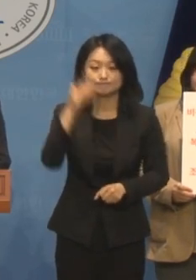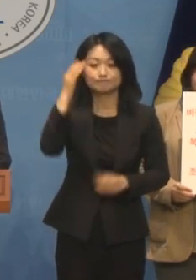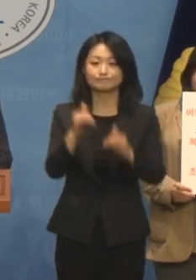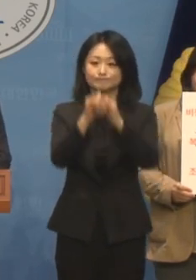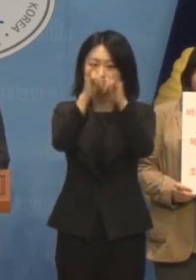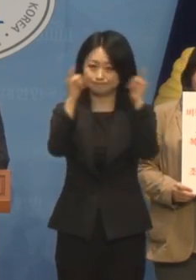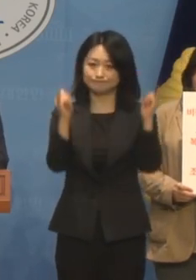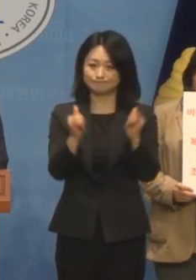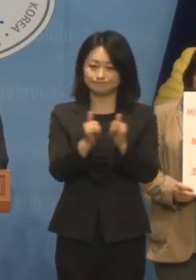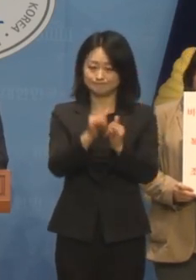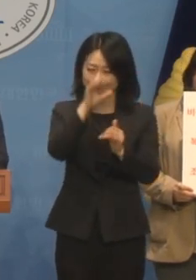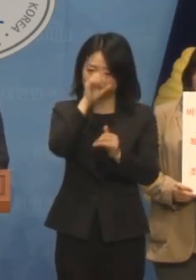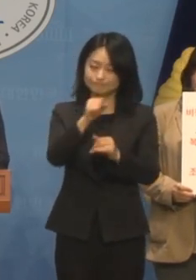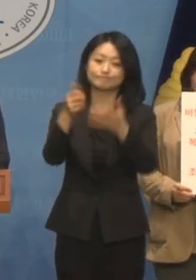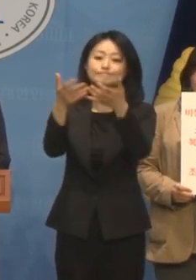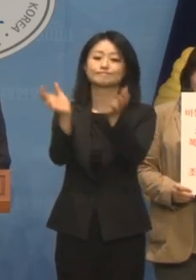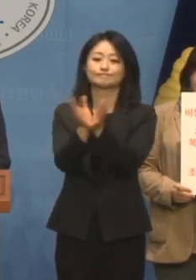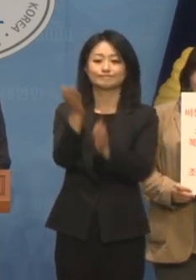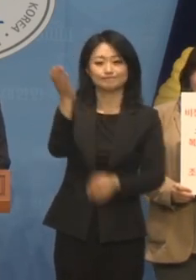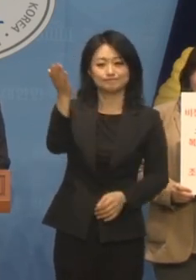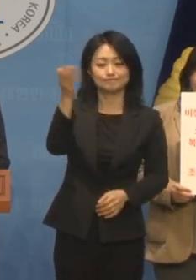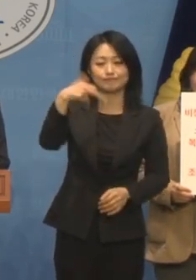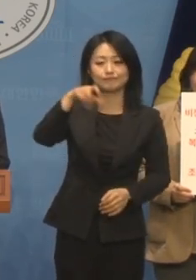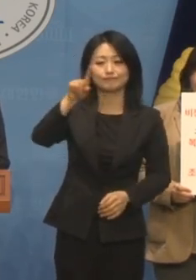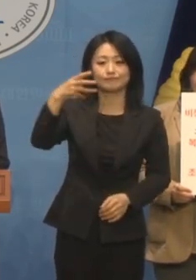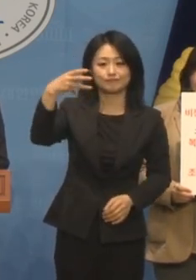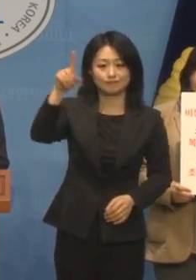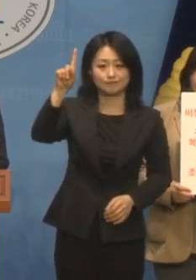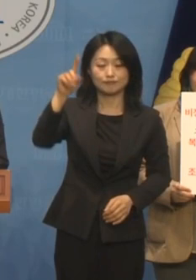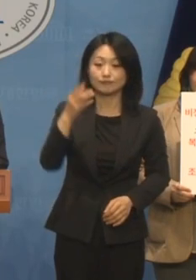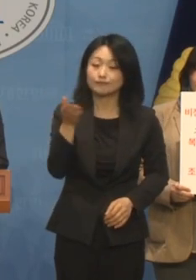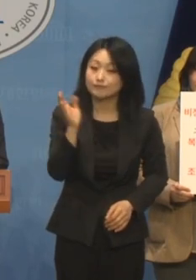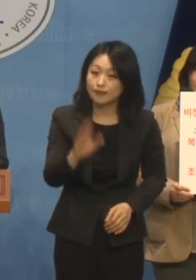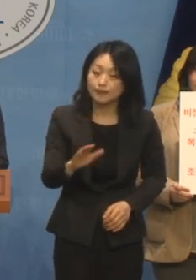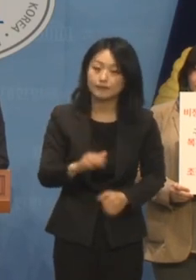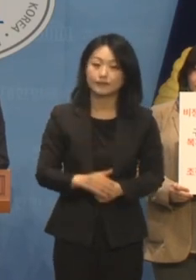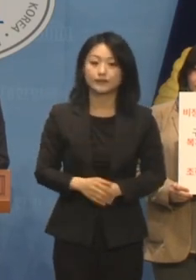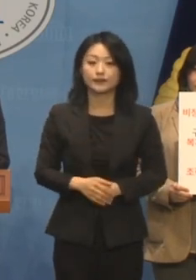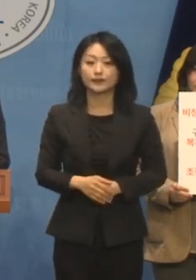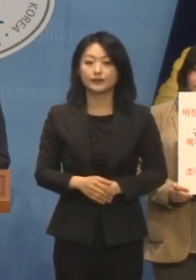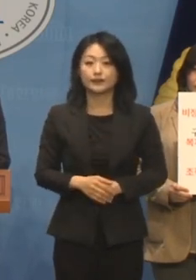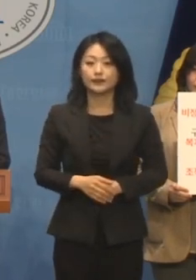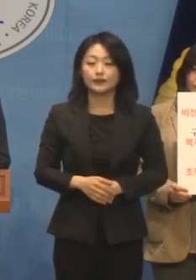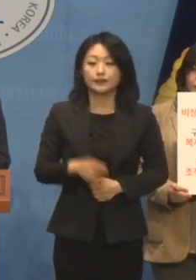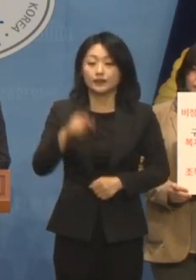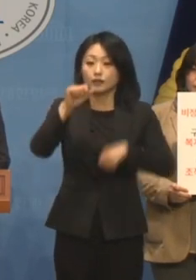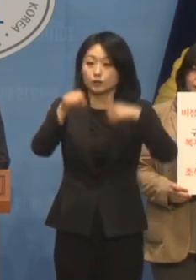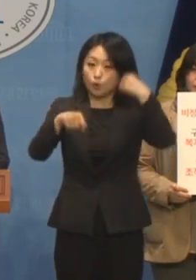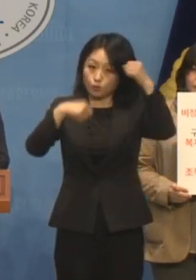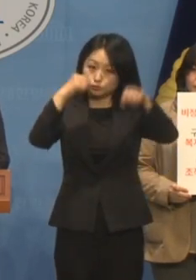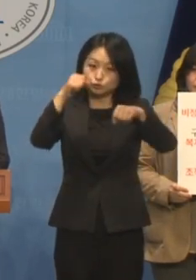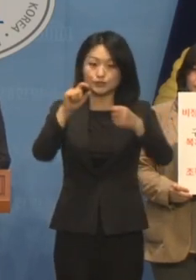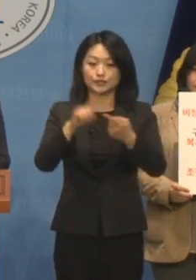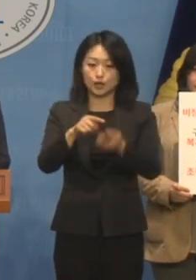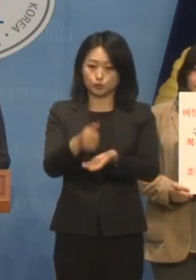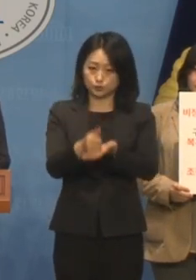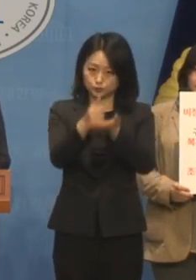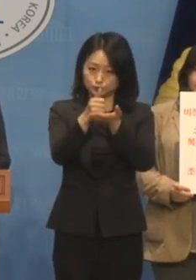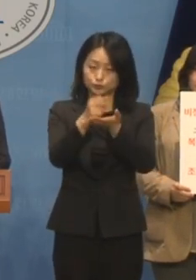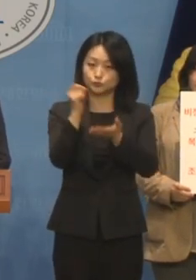사회의 단체죠. 그런데 제가 이번에 알게 된 것은 그러한 어떤 동물에 대한 어떤